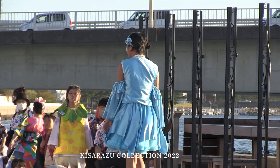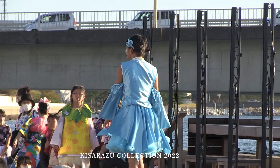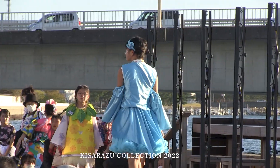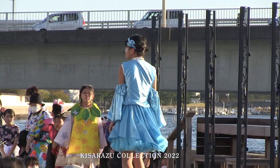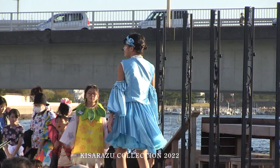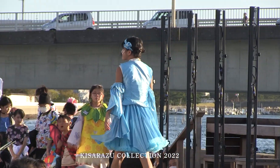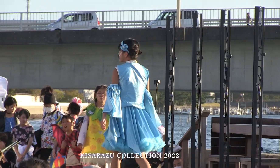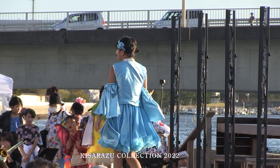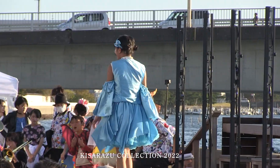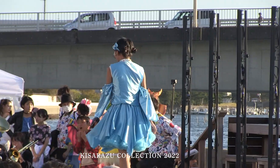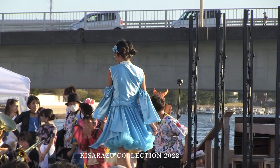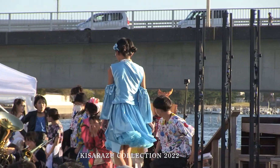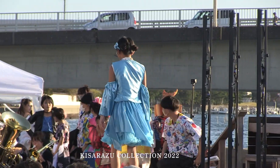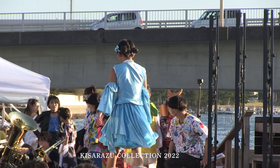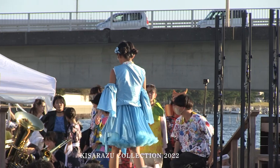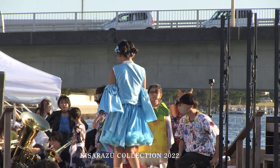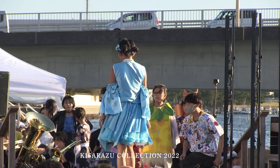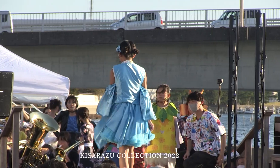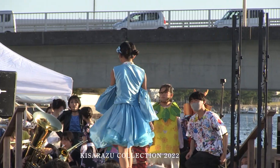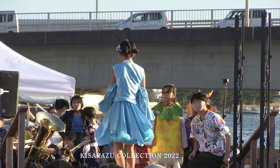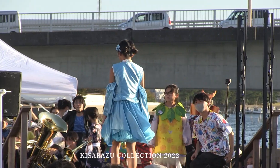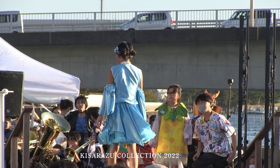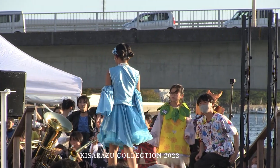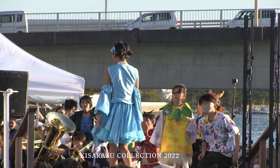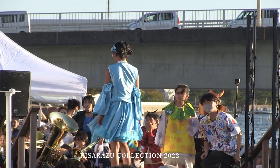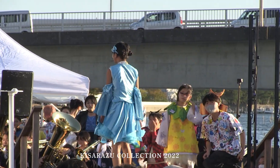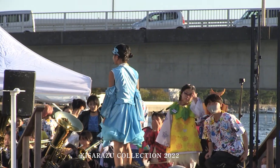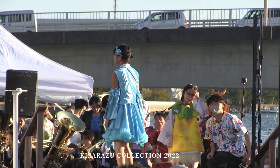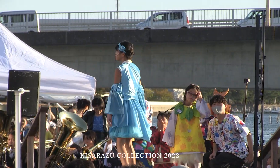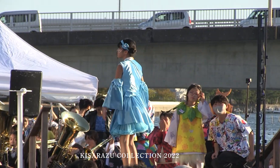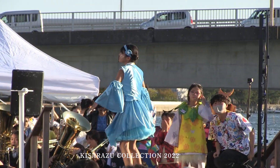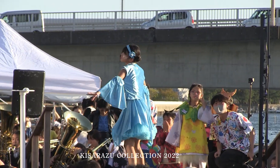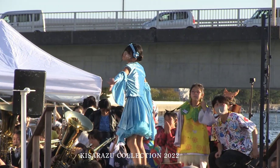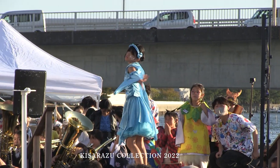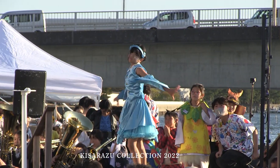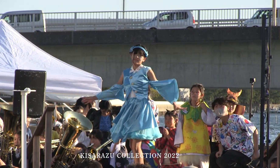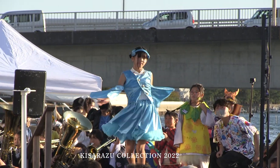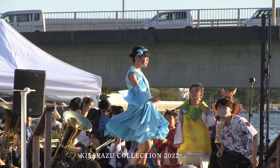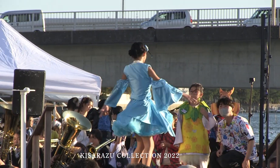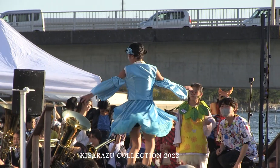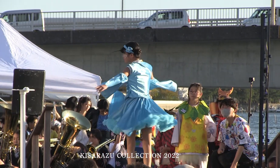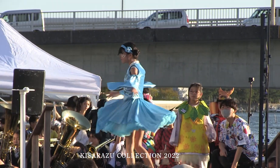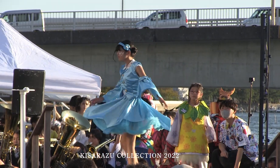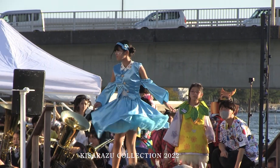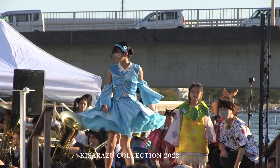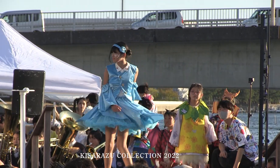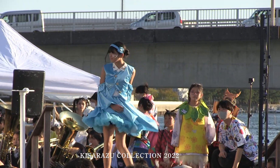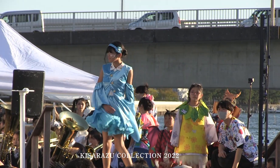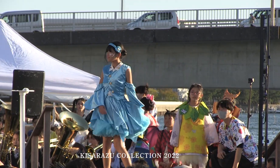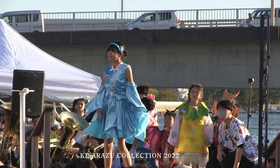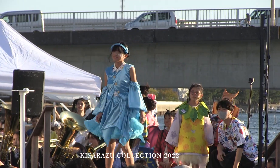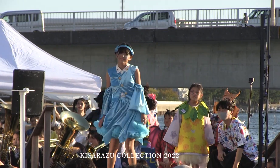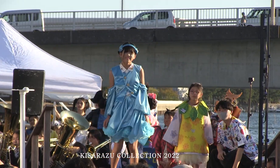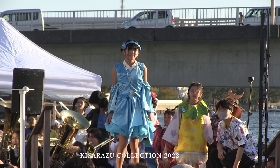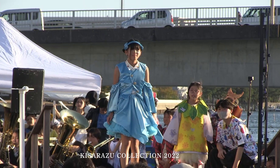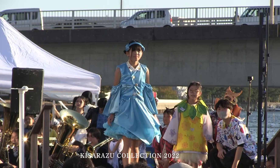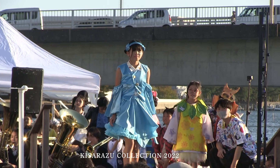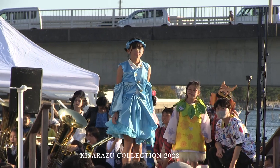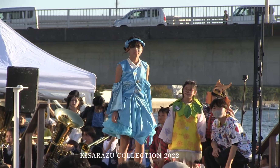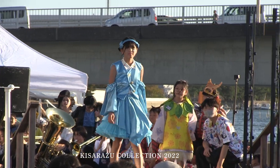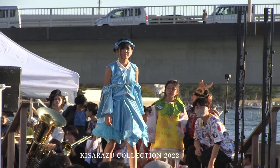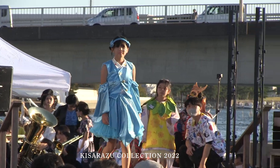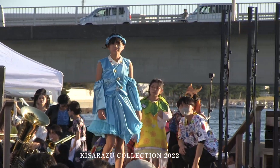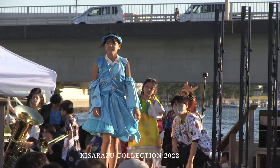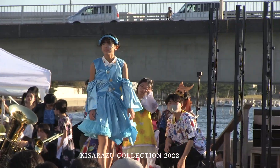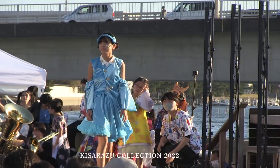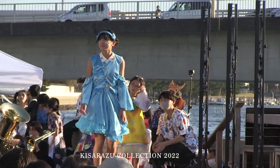はレトロです。水色、花、レトロを入れてほしいという要望があったので、